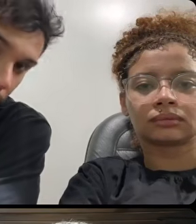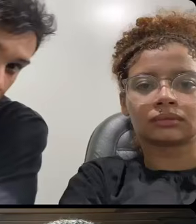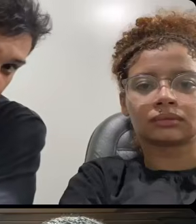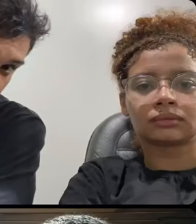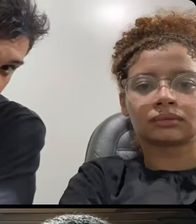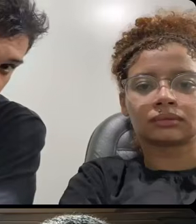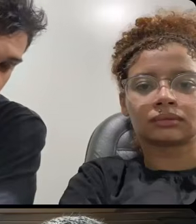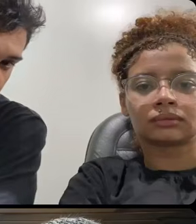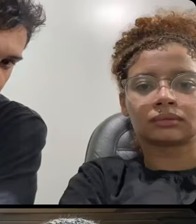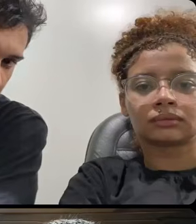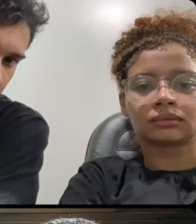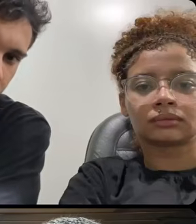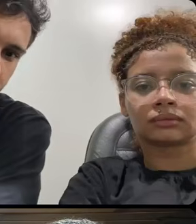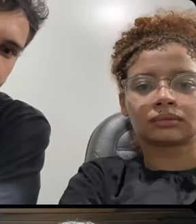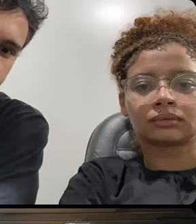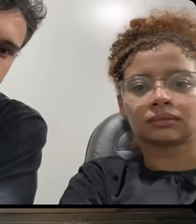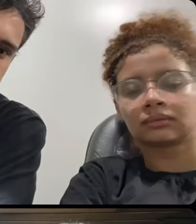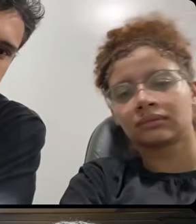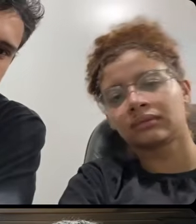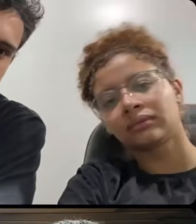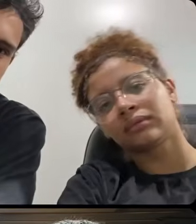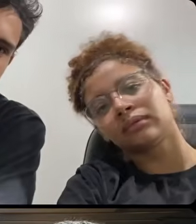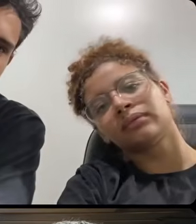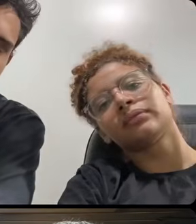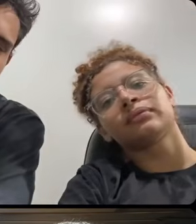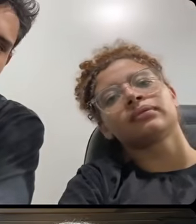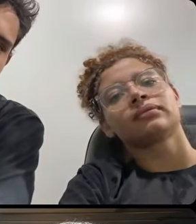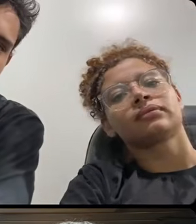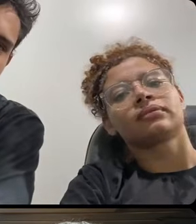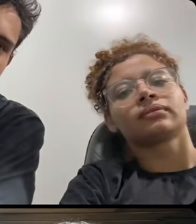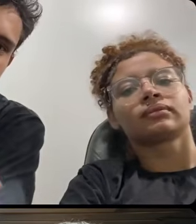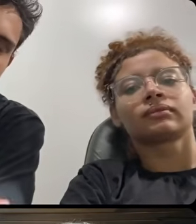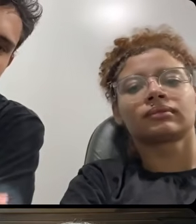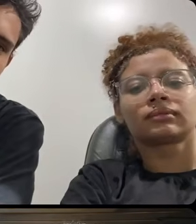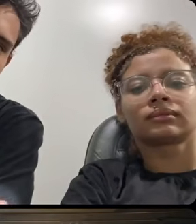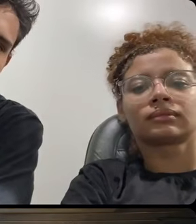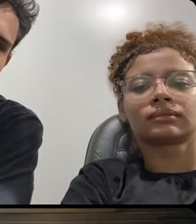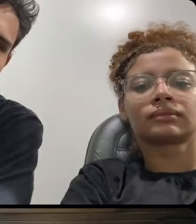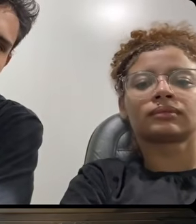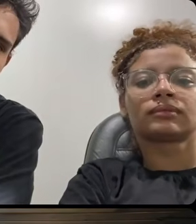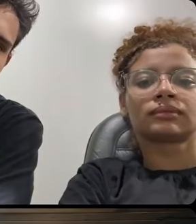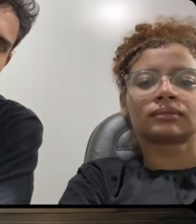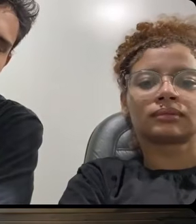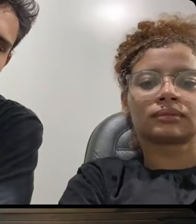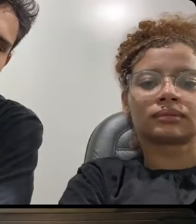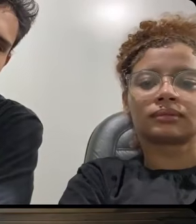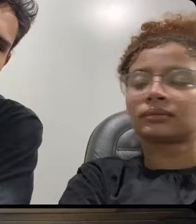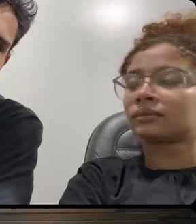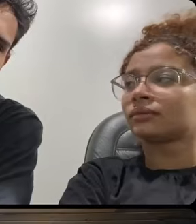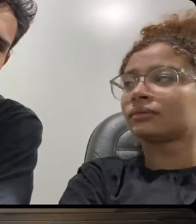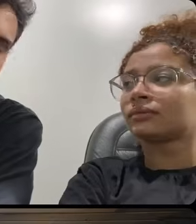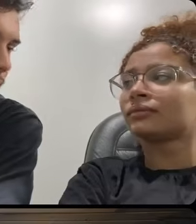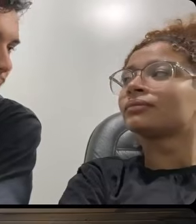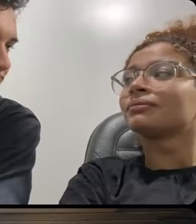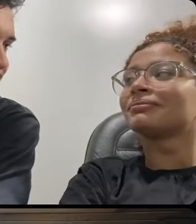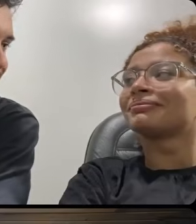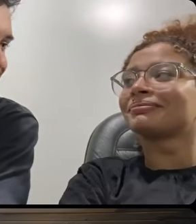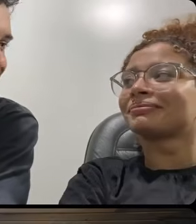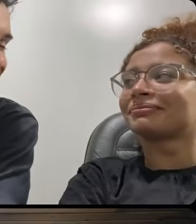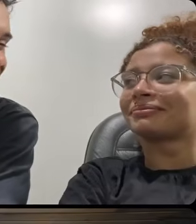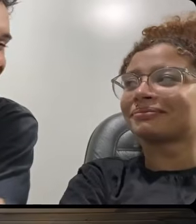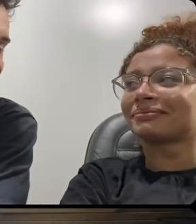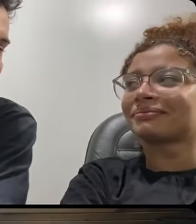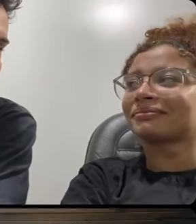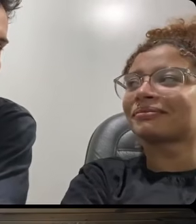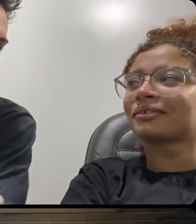apresentarem primeiramente para vocês aí na live. Quem é o Gustavo? Quem é a Rafaela? Quem quiser começar, um fala um pouco, depois o